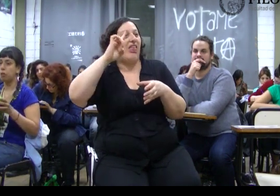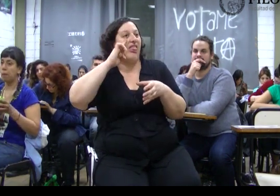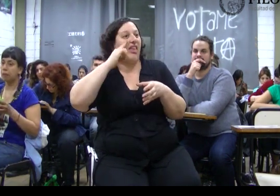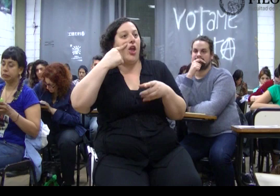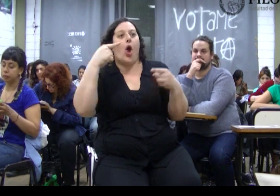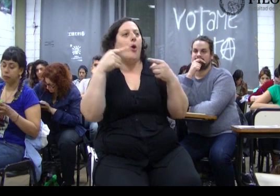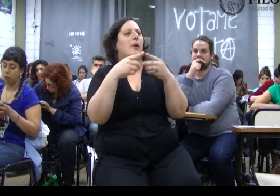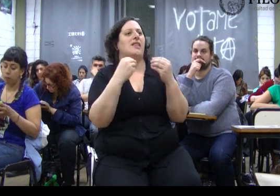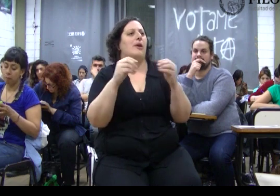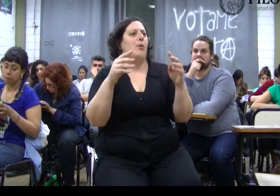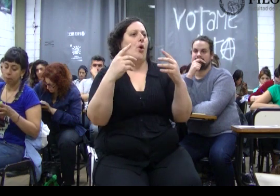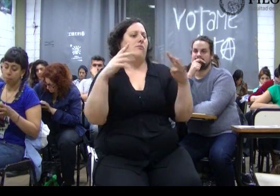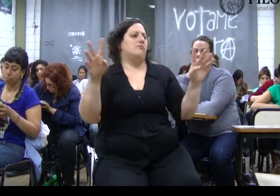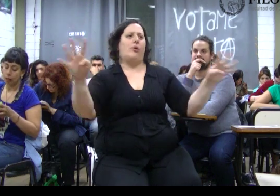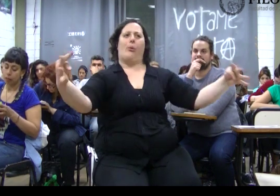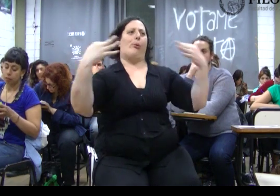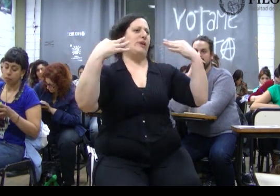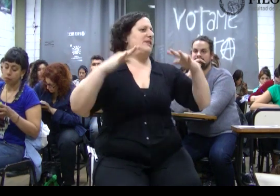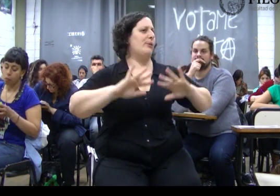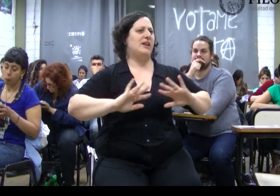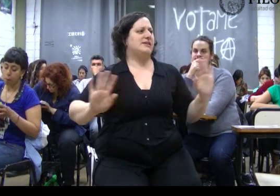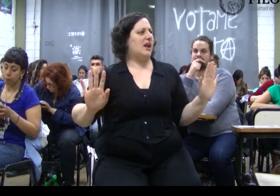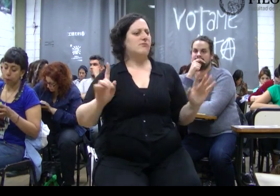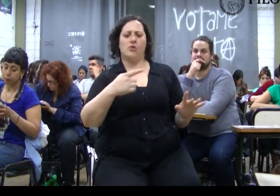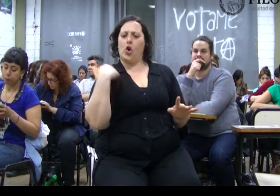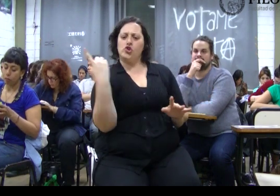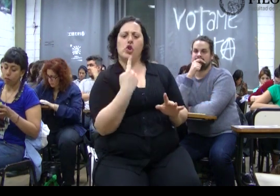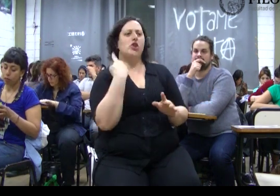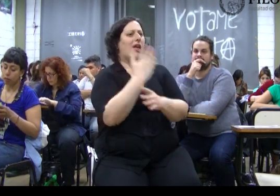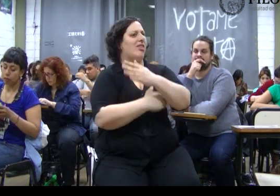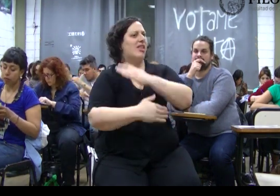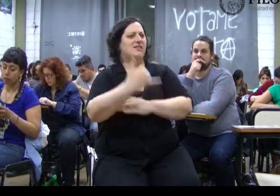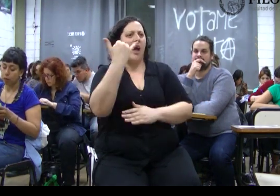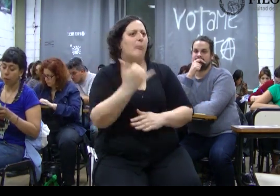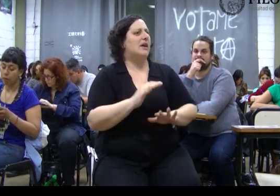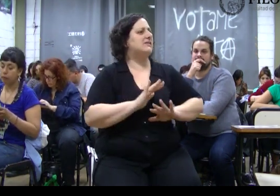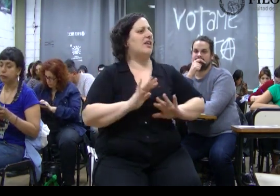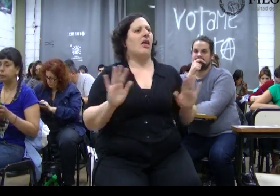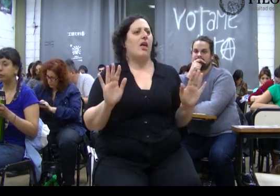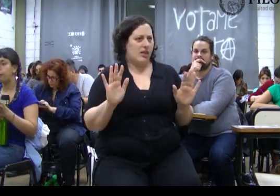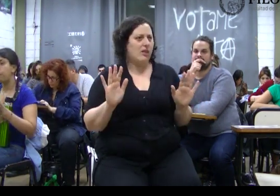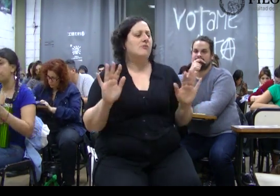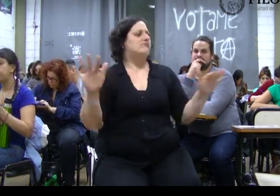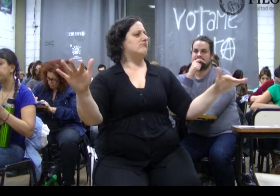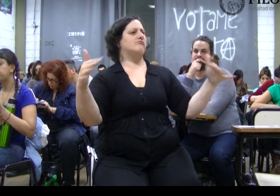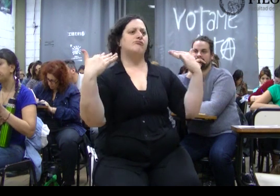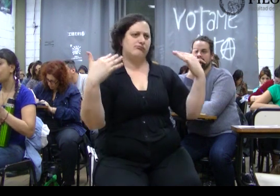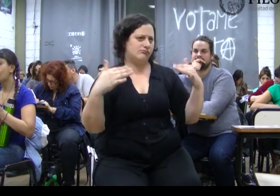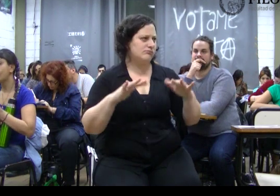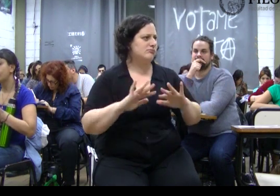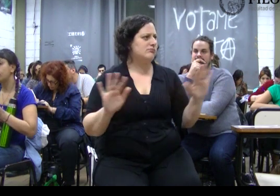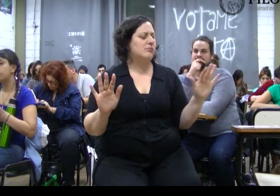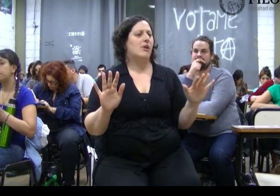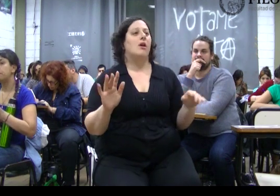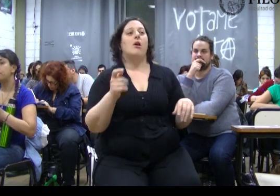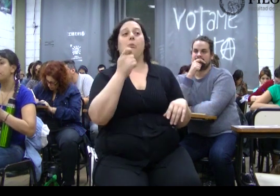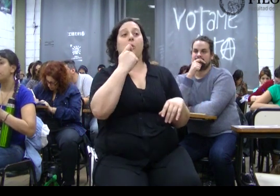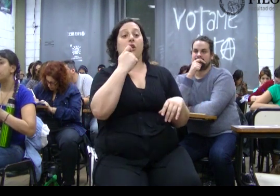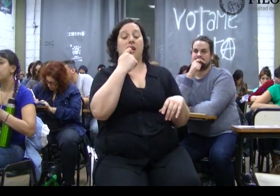Para nosotras también como mujeres con discapacidad fue impresionante cómo nos pudimos